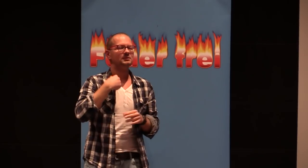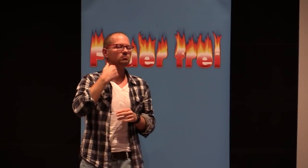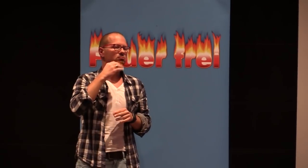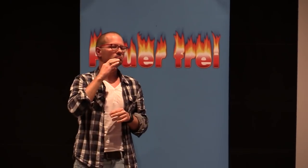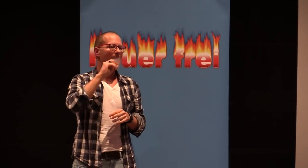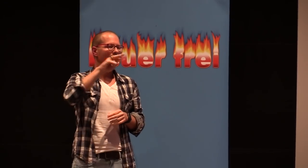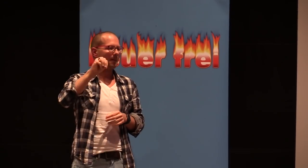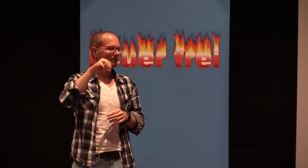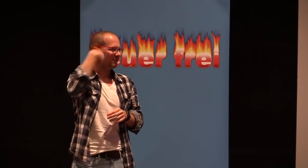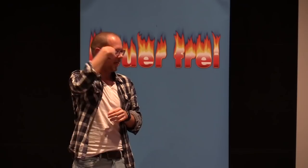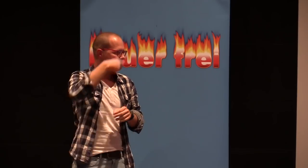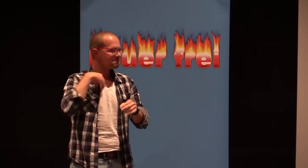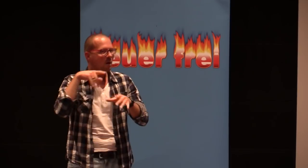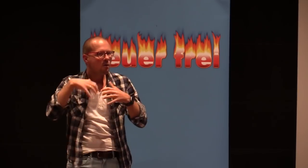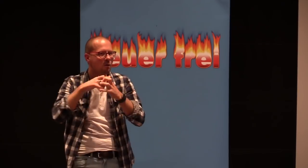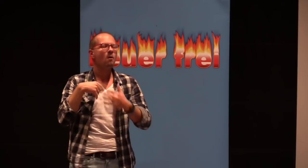Verein von gehörlosen Personen ist.